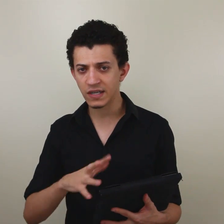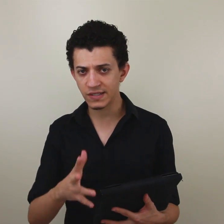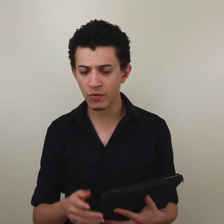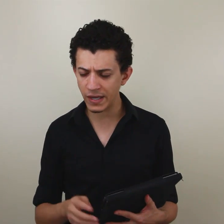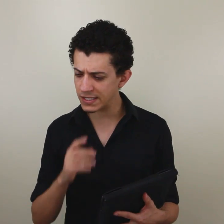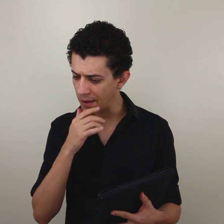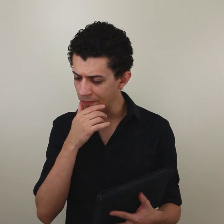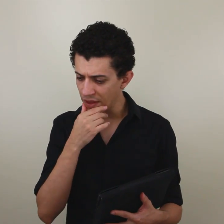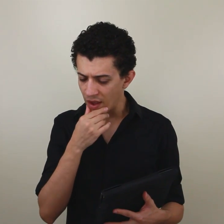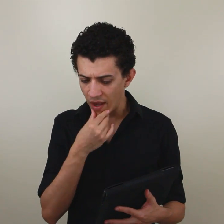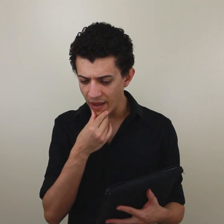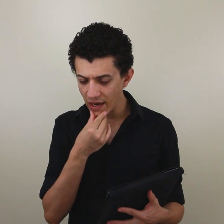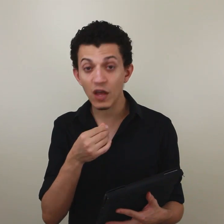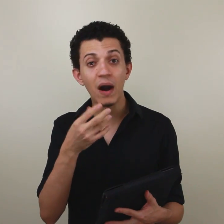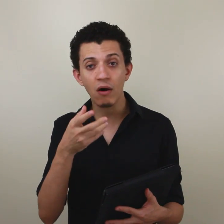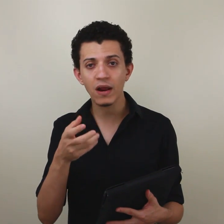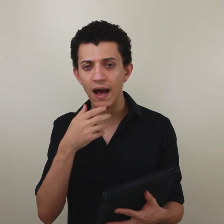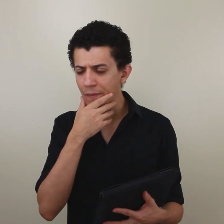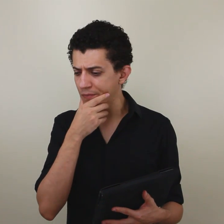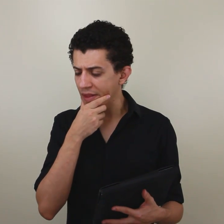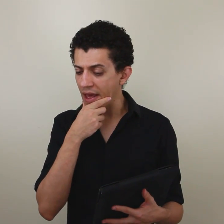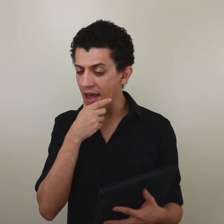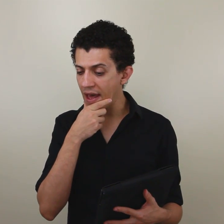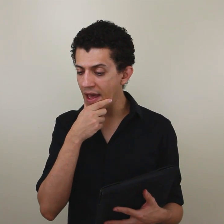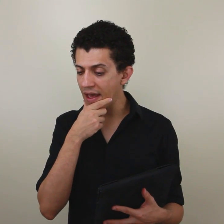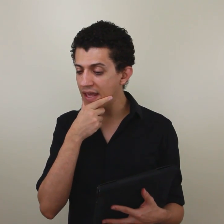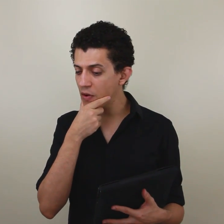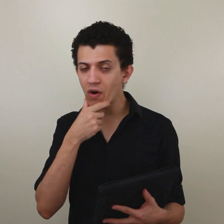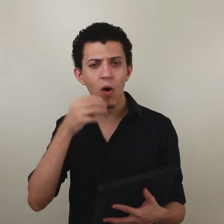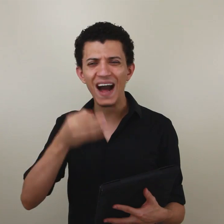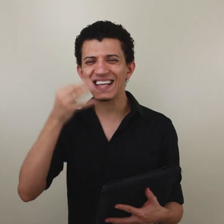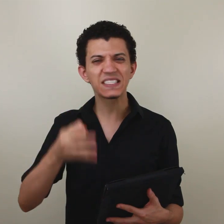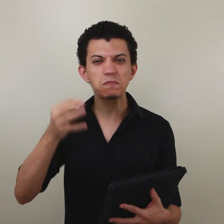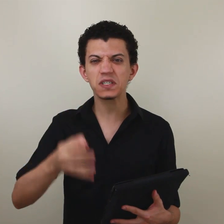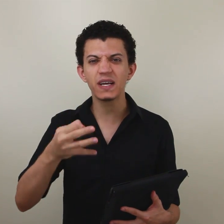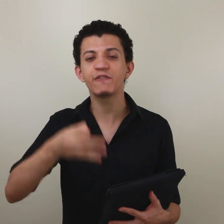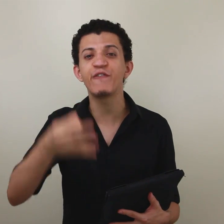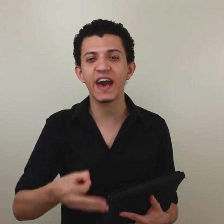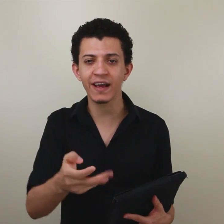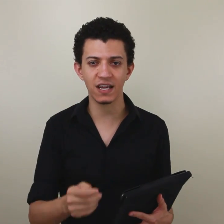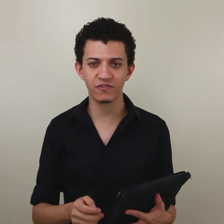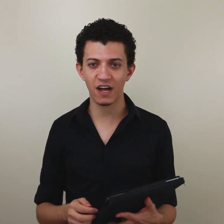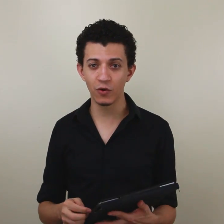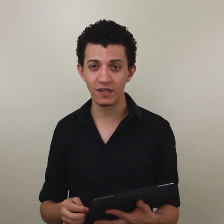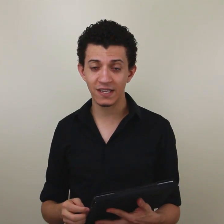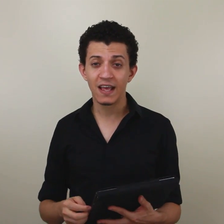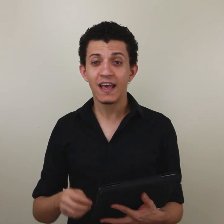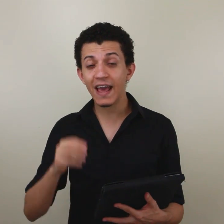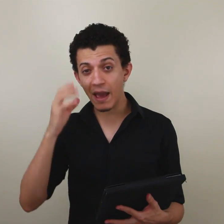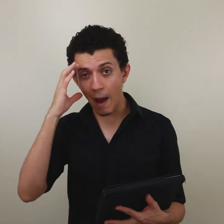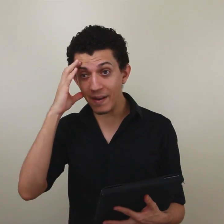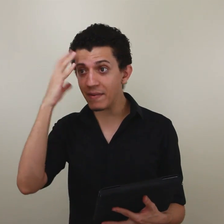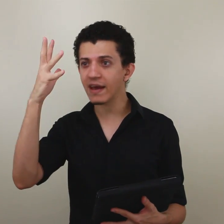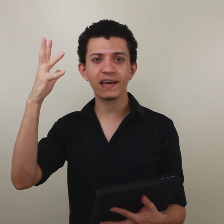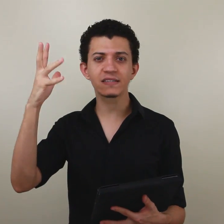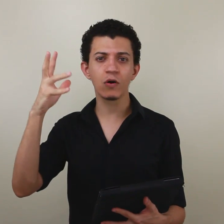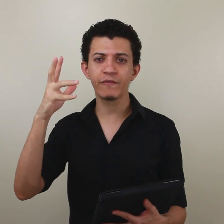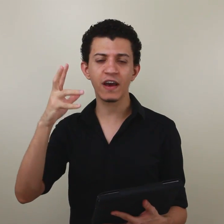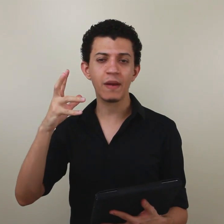quiser conhecer. E ele tem uma aula lá, e o Conrado é simplesmente fera em classificadores. E aí, a primeira questão que veio à minha